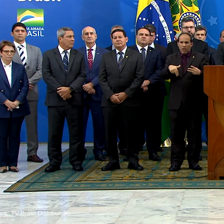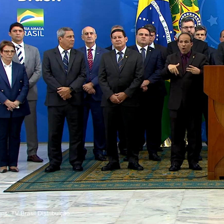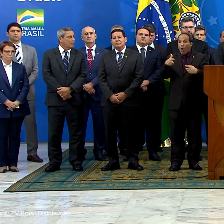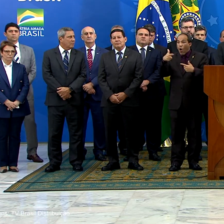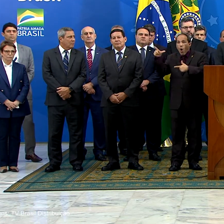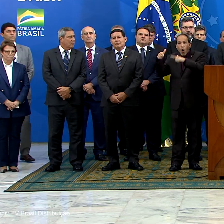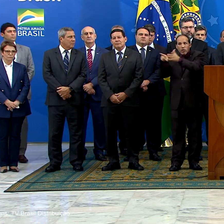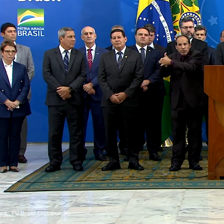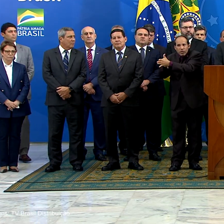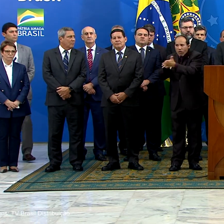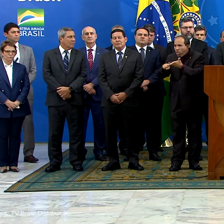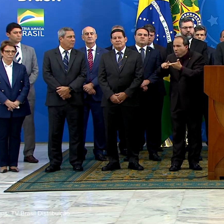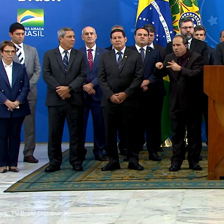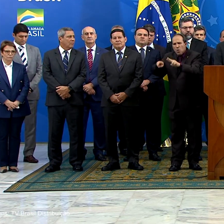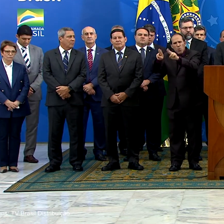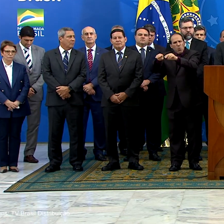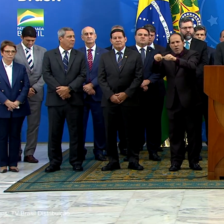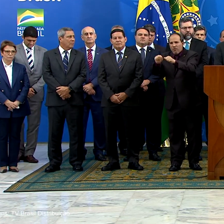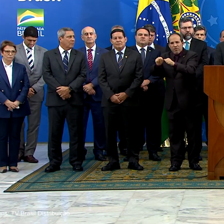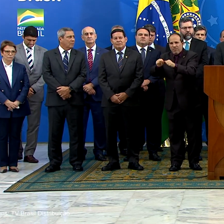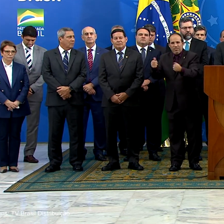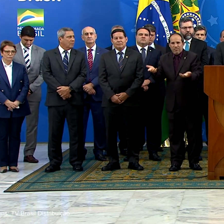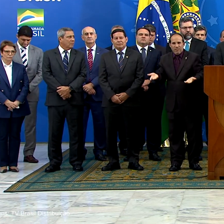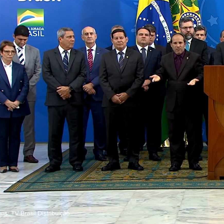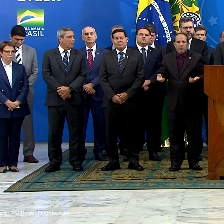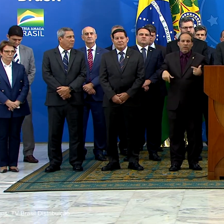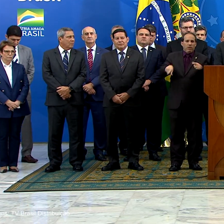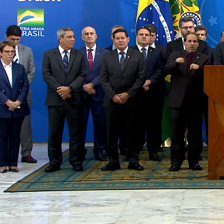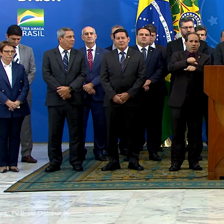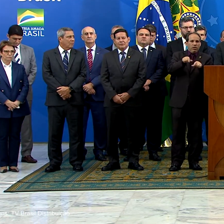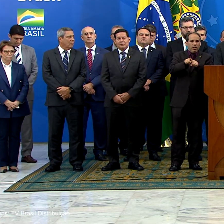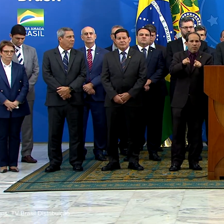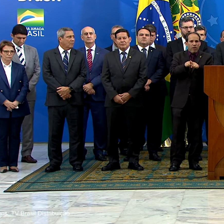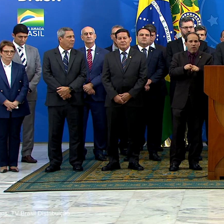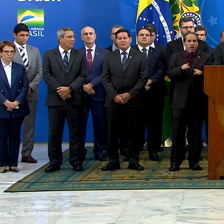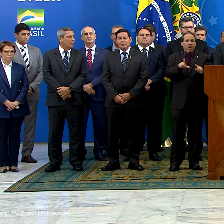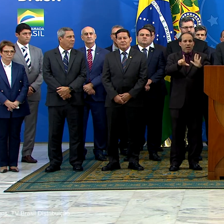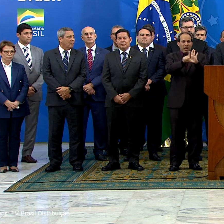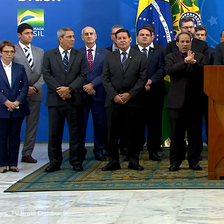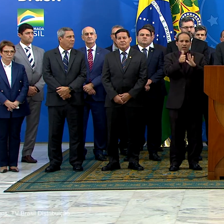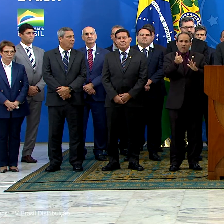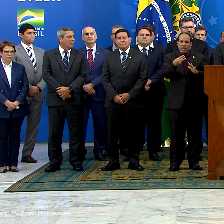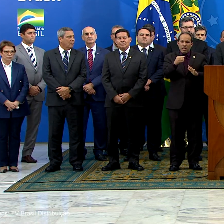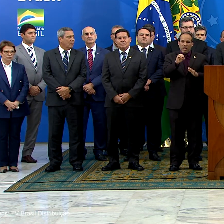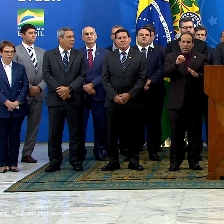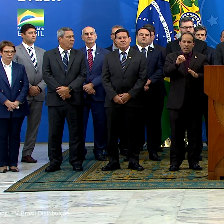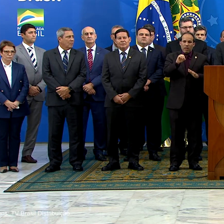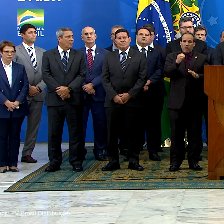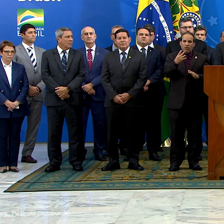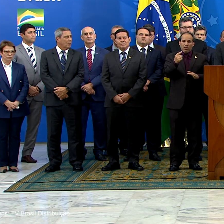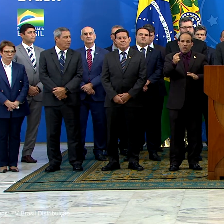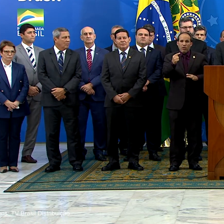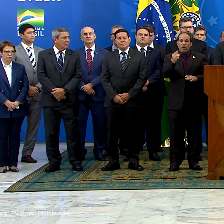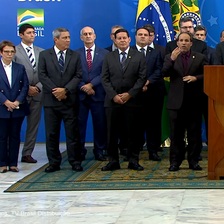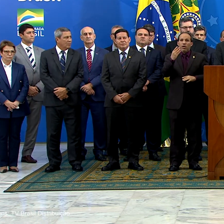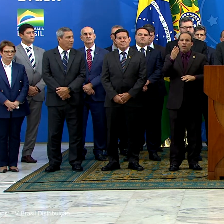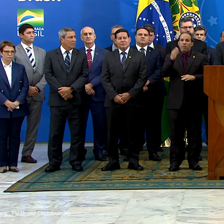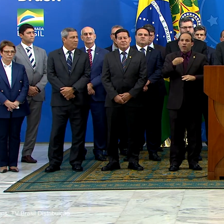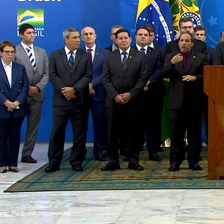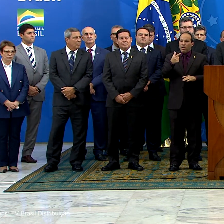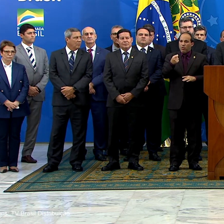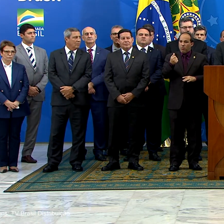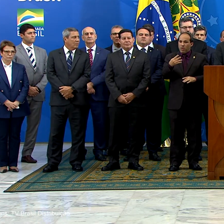vallejo diretor-geral da polícia federal pela lei 1304 7/2014 é